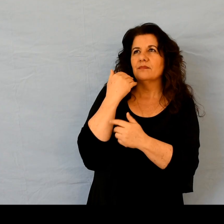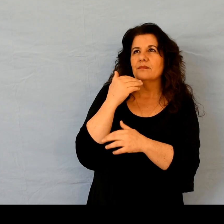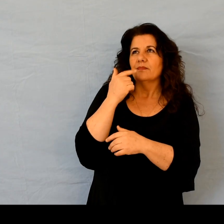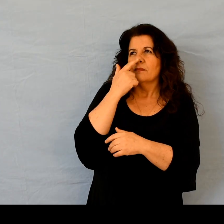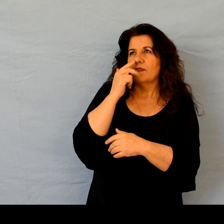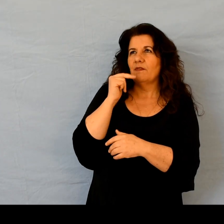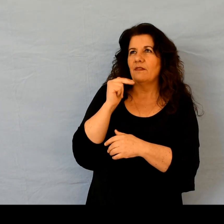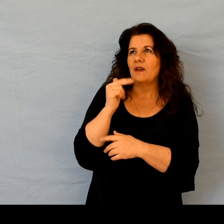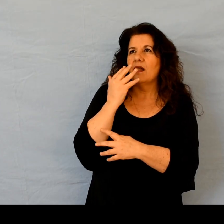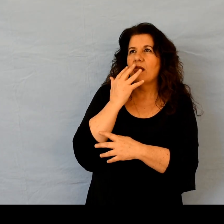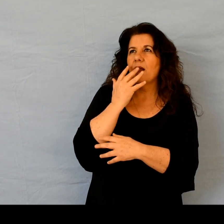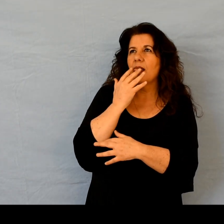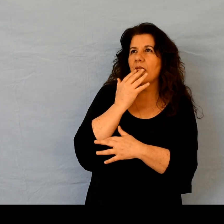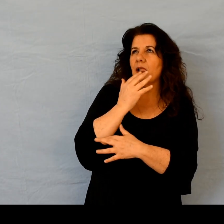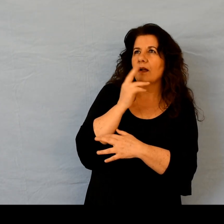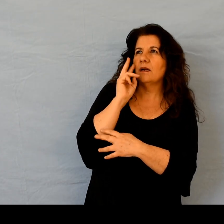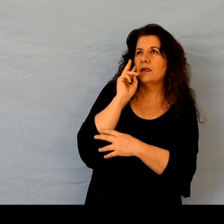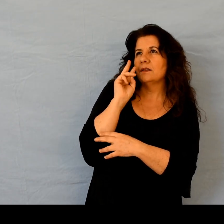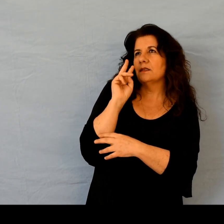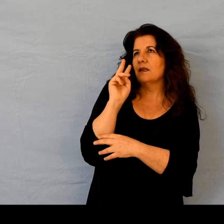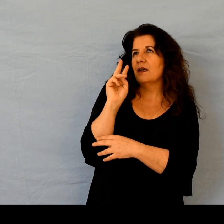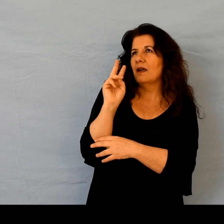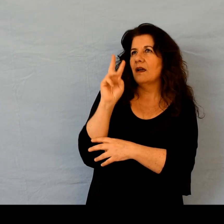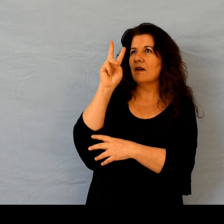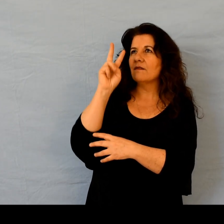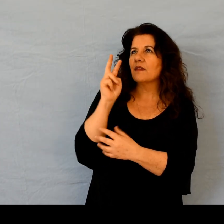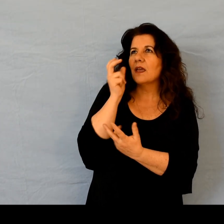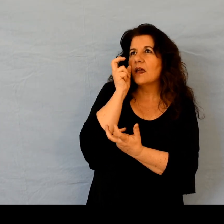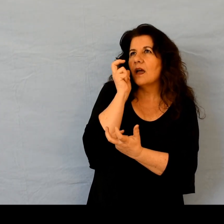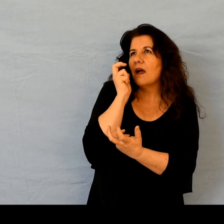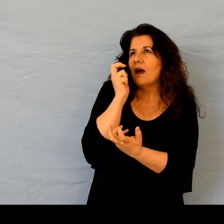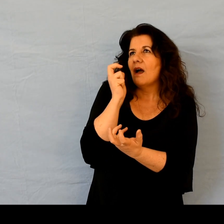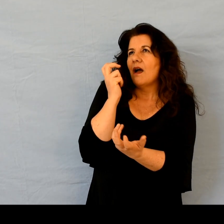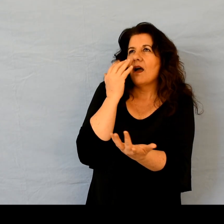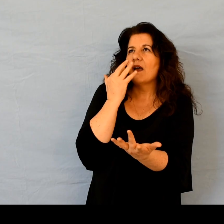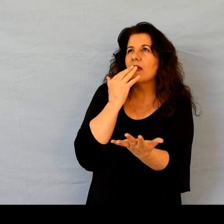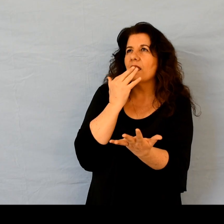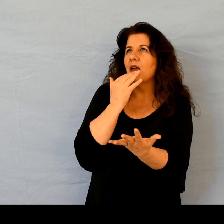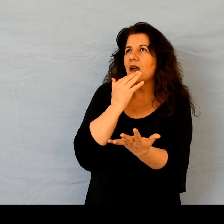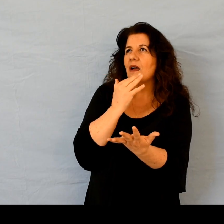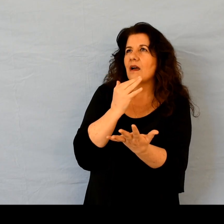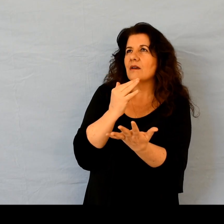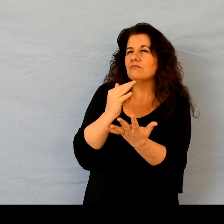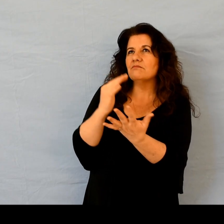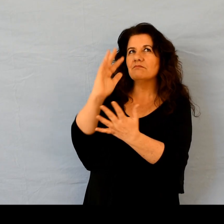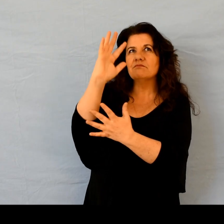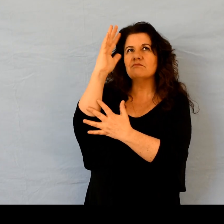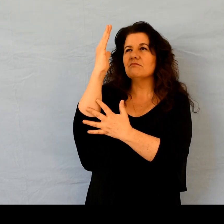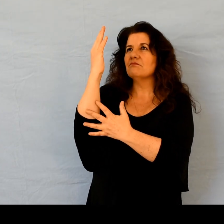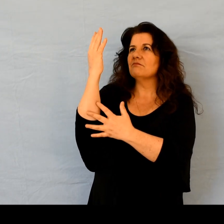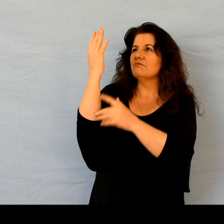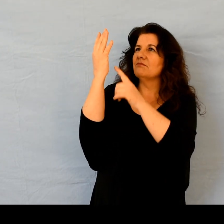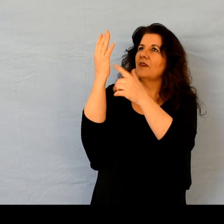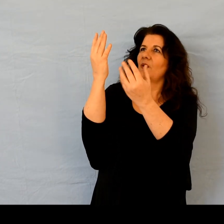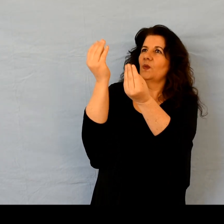qu'il était agréable à regarder et qu'il était désirable, cet arbre, puisqu'il donnait